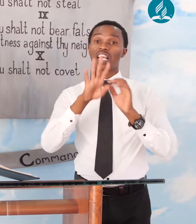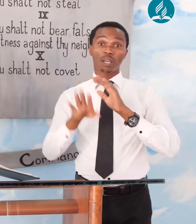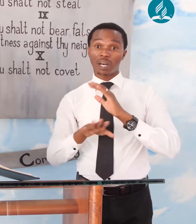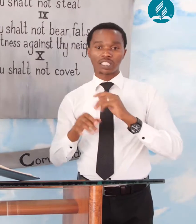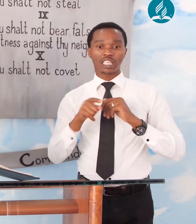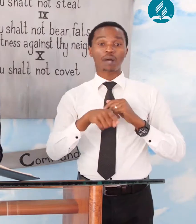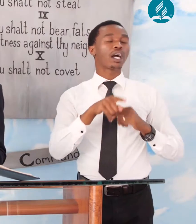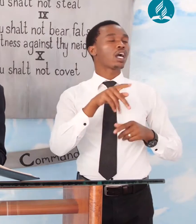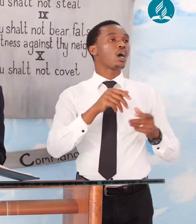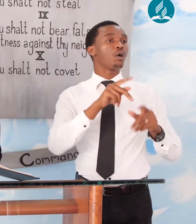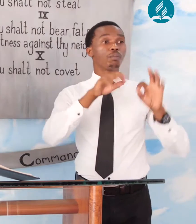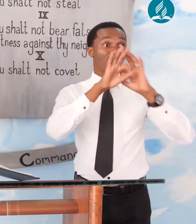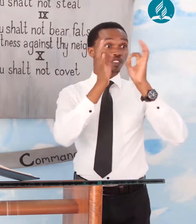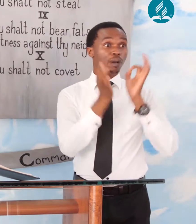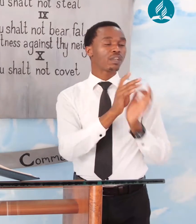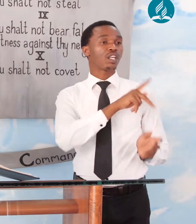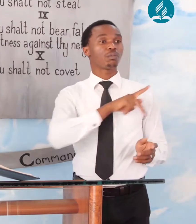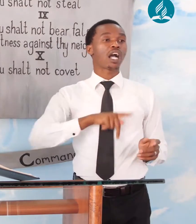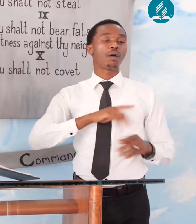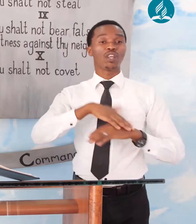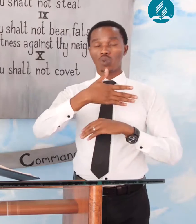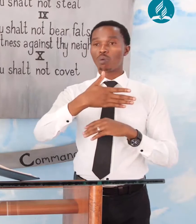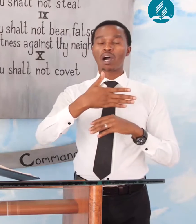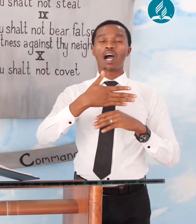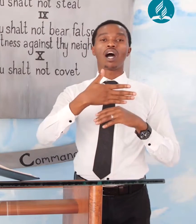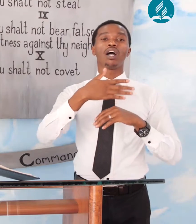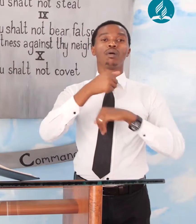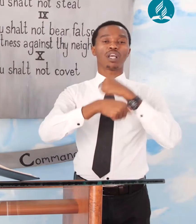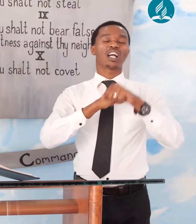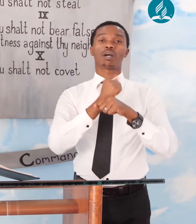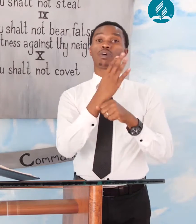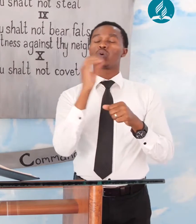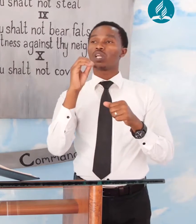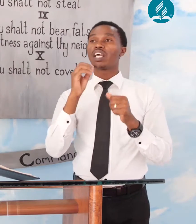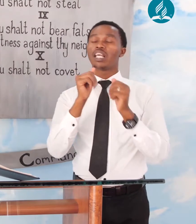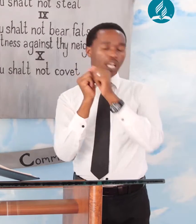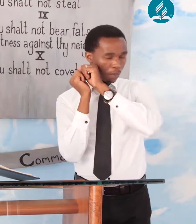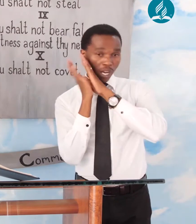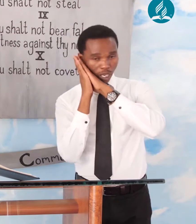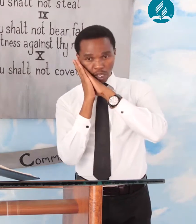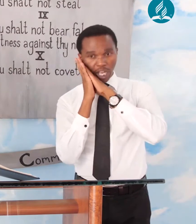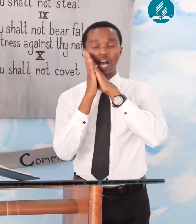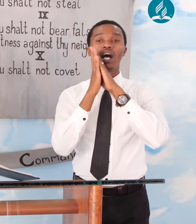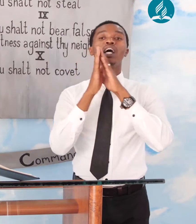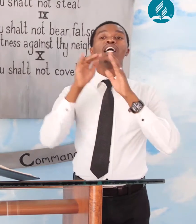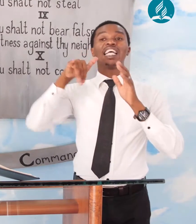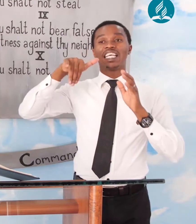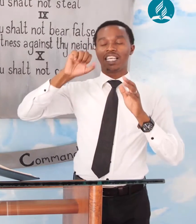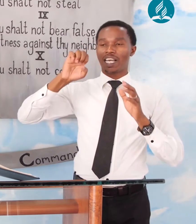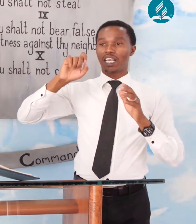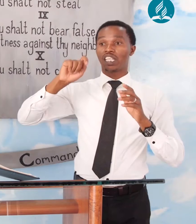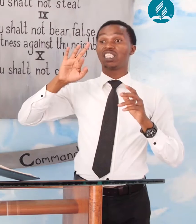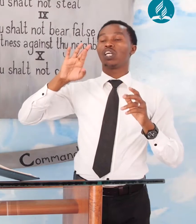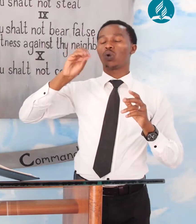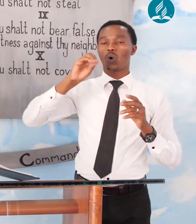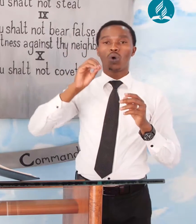dutekereze umwaka nibura umwe wabanjirije igihe yaragiye kujya gutangira umurimo inshingano Imana